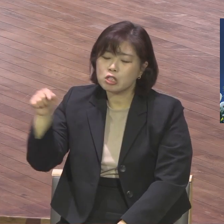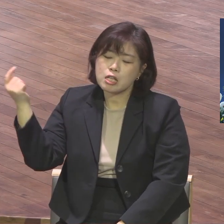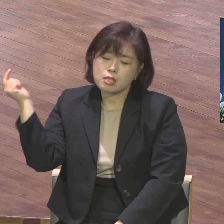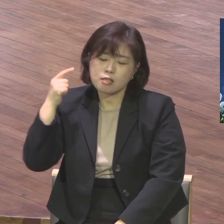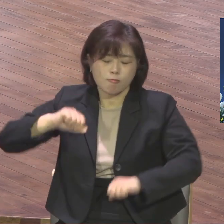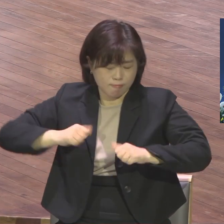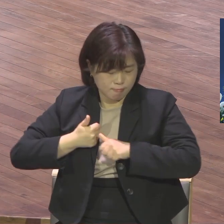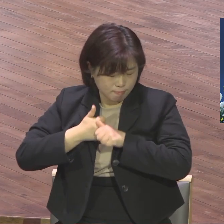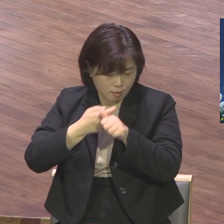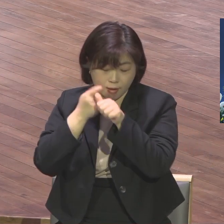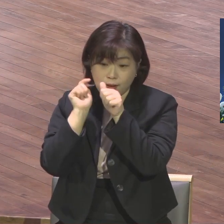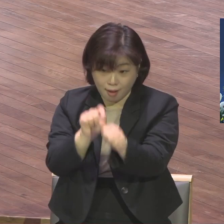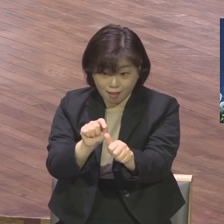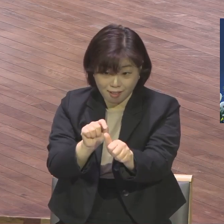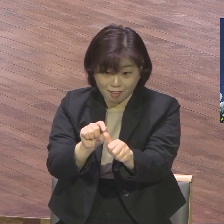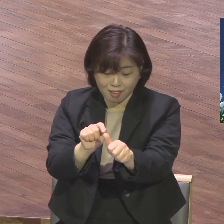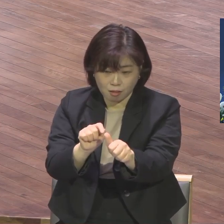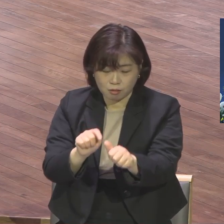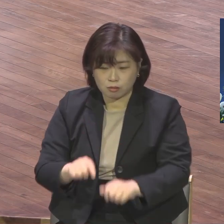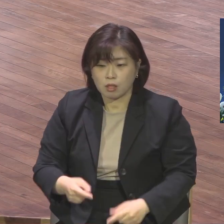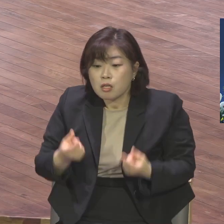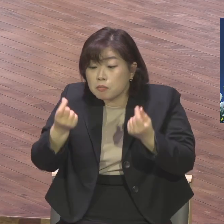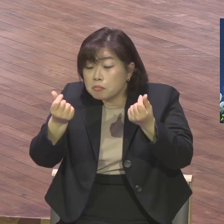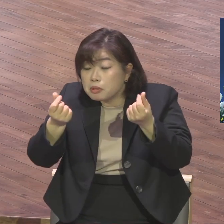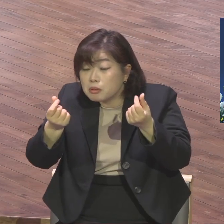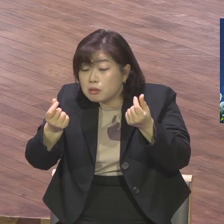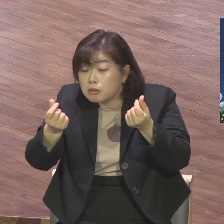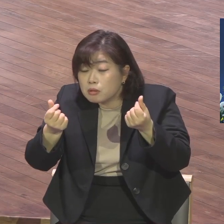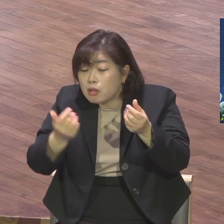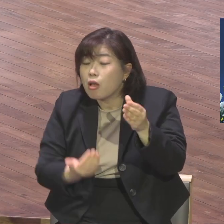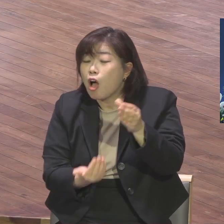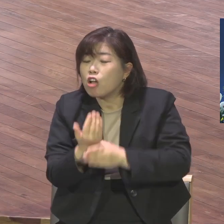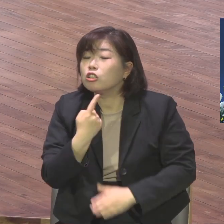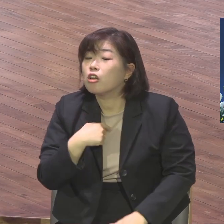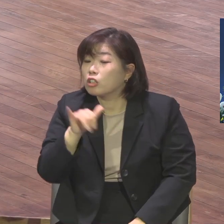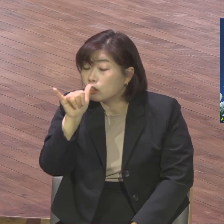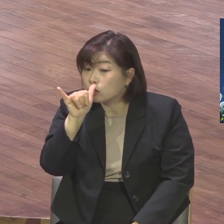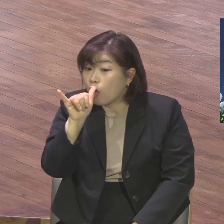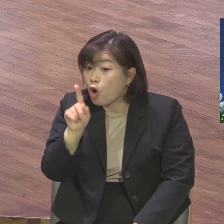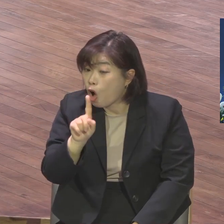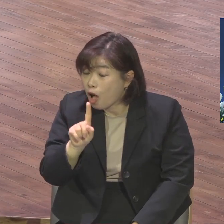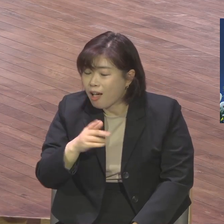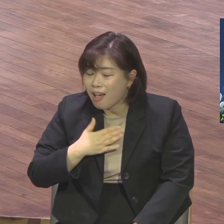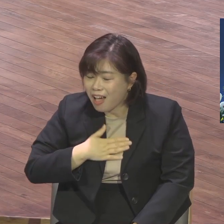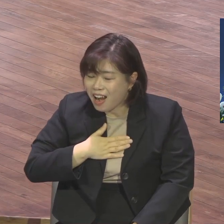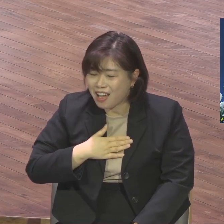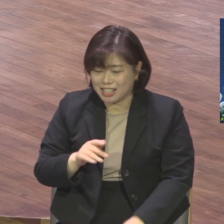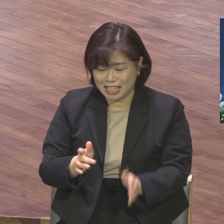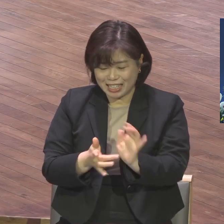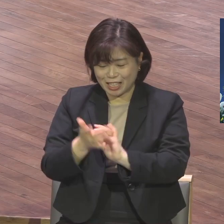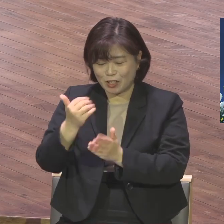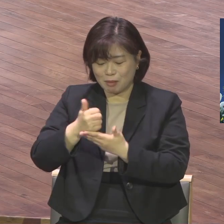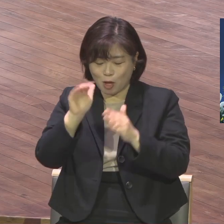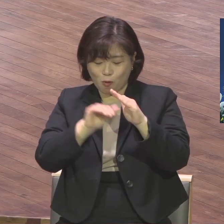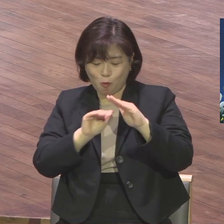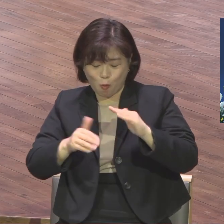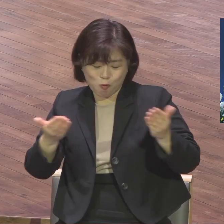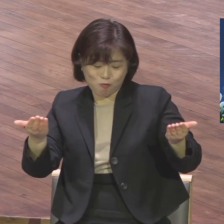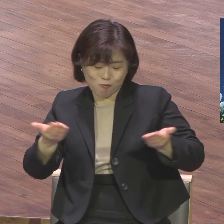받고 일어나 올라올 때 물에서 나오실 때 하늘로부터 임했던 음성과 동일한 음성입니다.